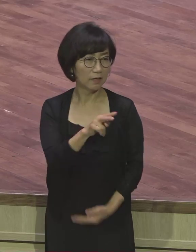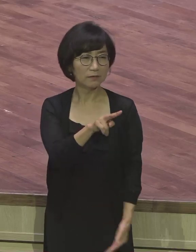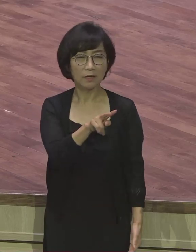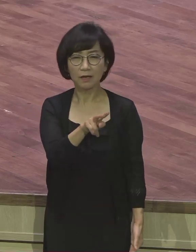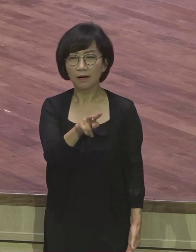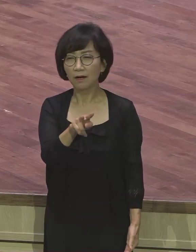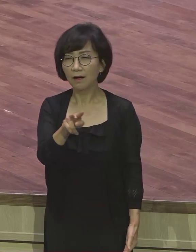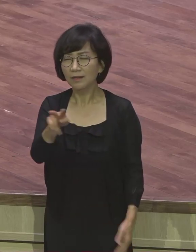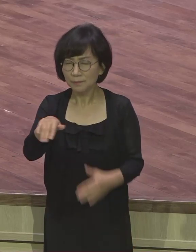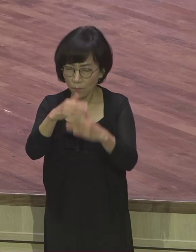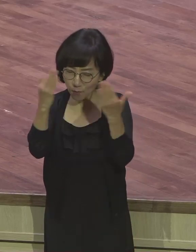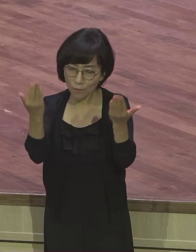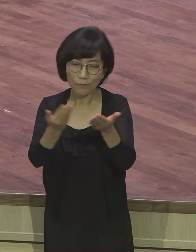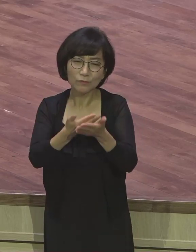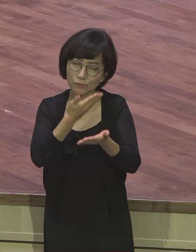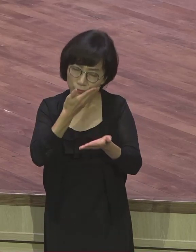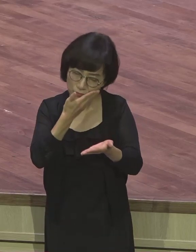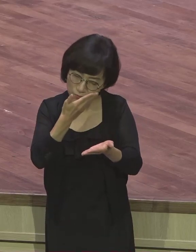알아.